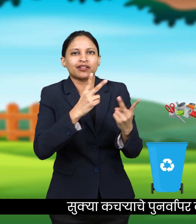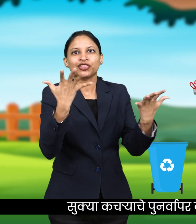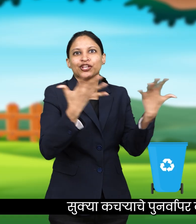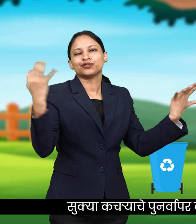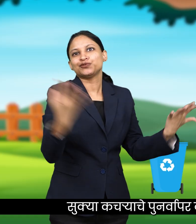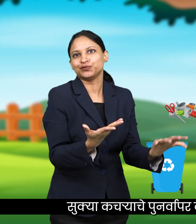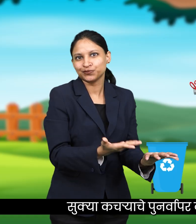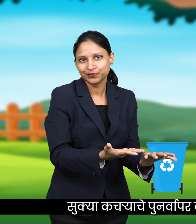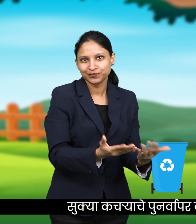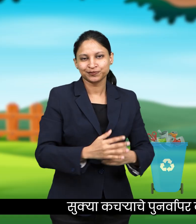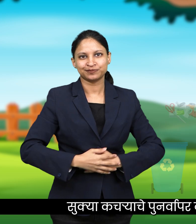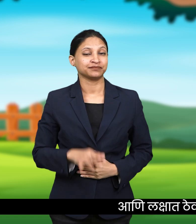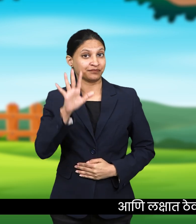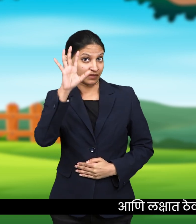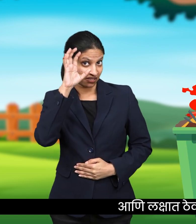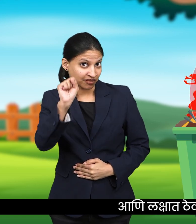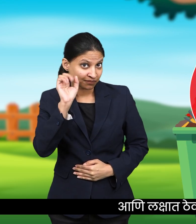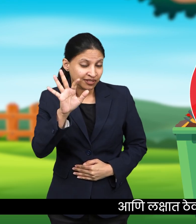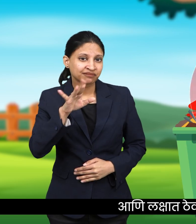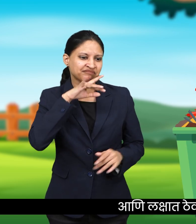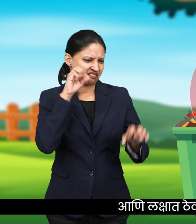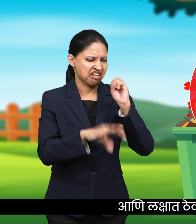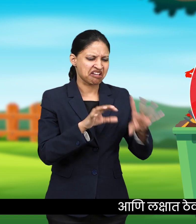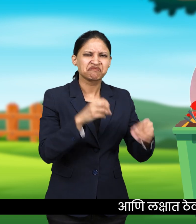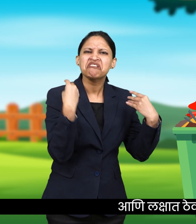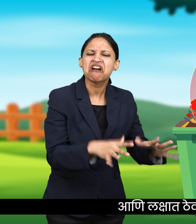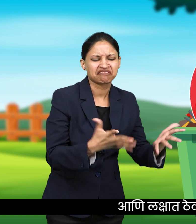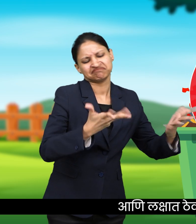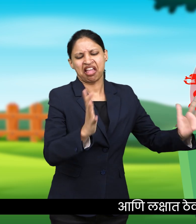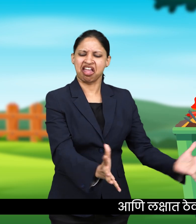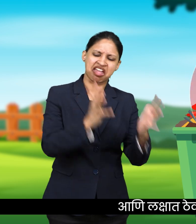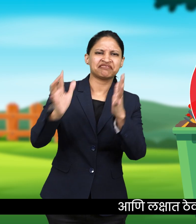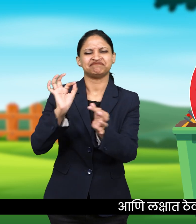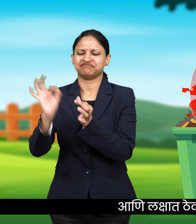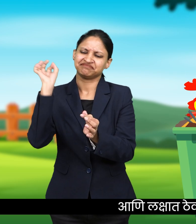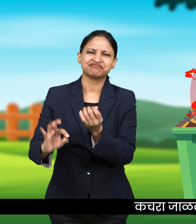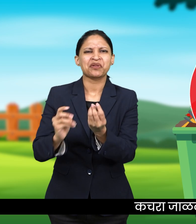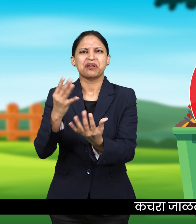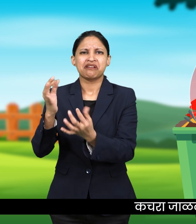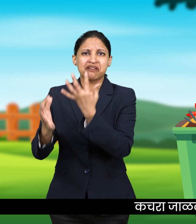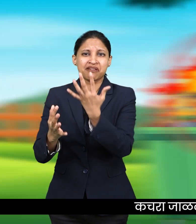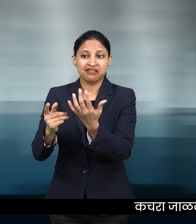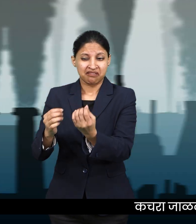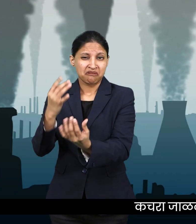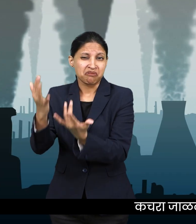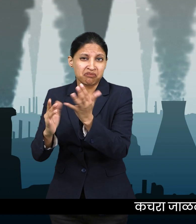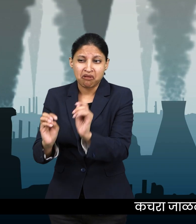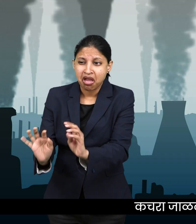येतात. आणि लक्षात ठेवा, आपण कचरा जाळू नये. कचरा जाळल्याने वायू